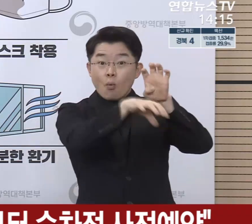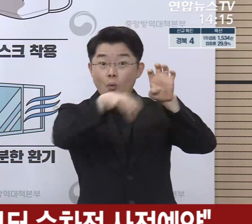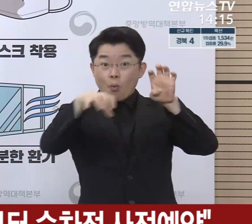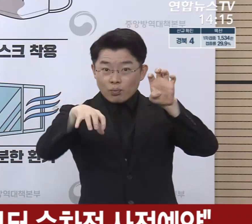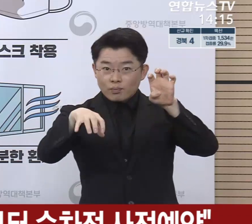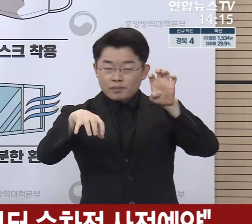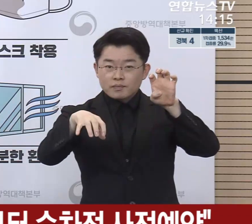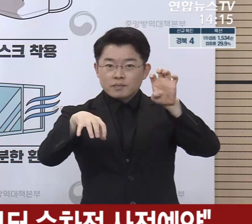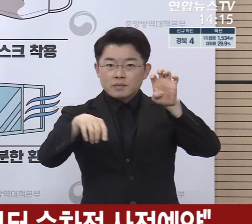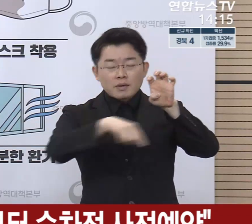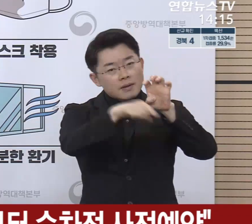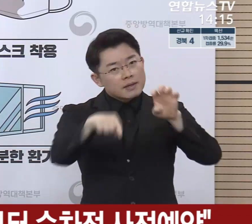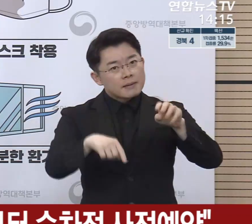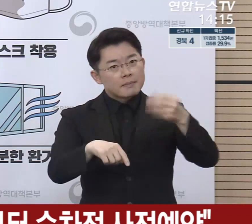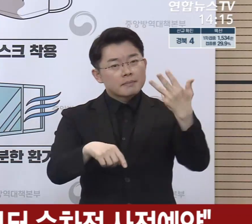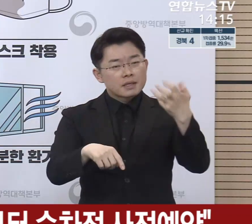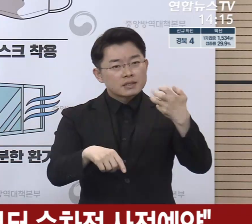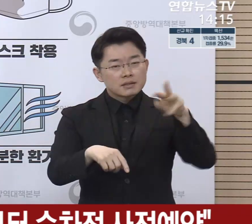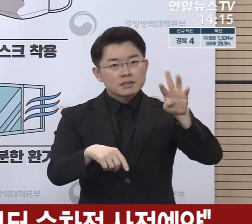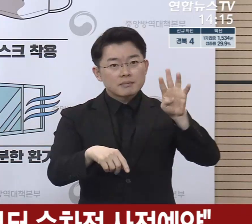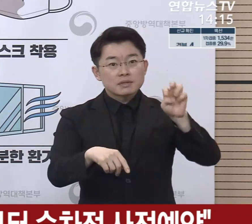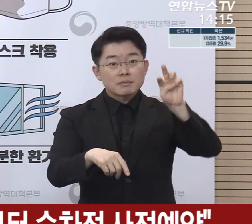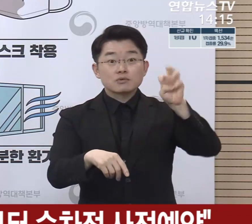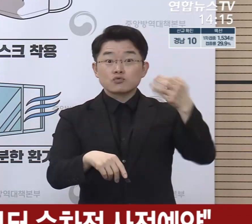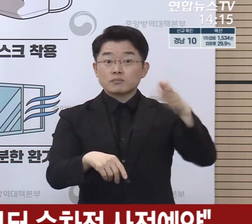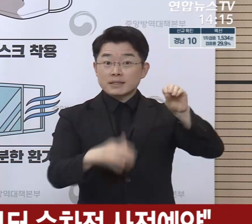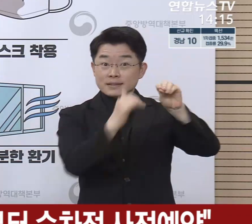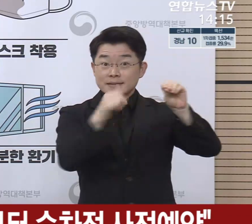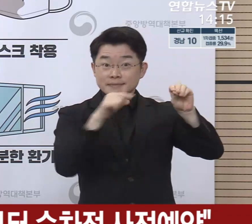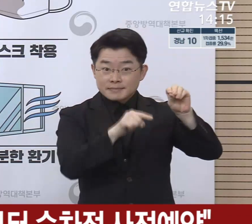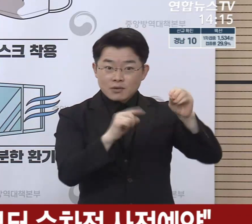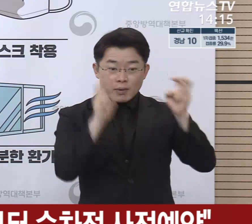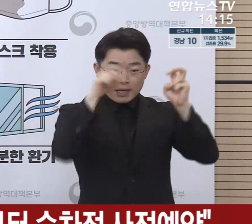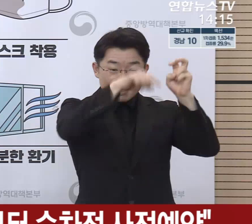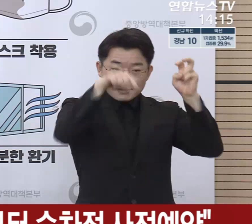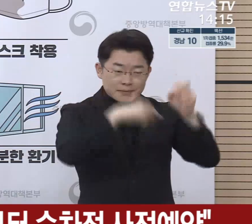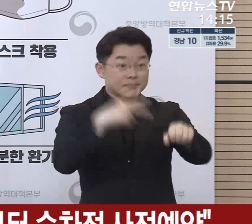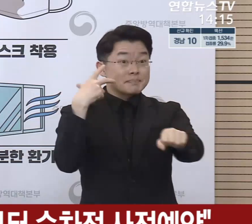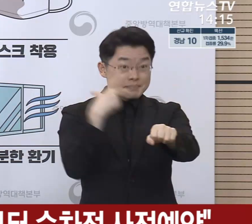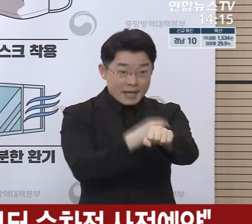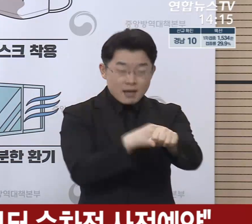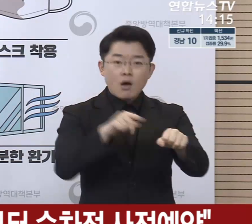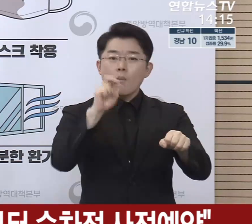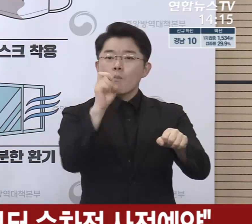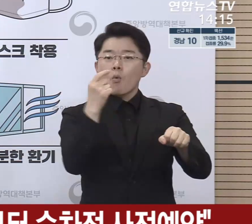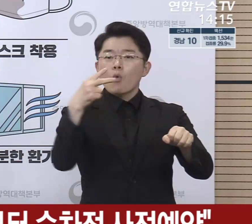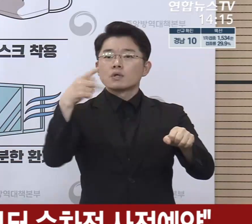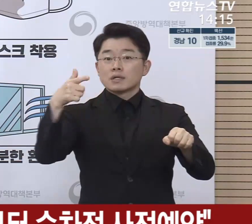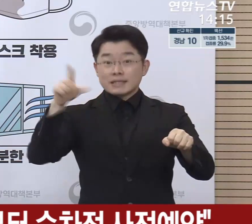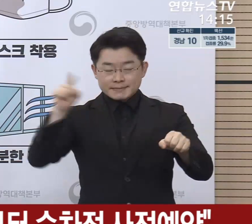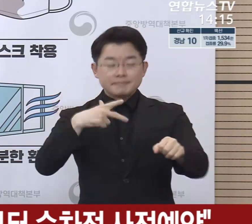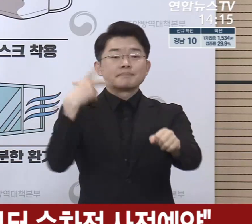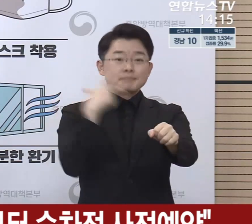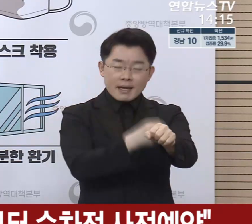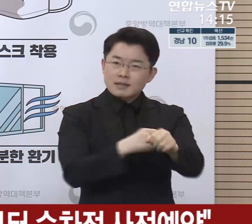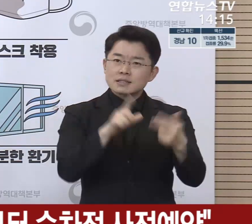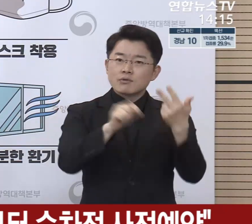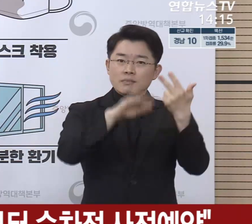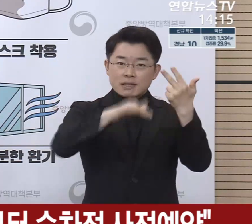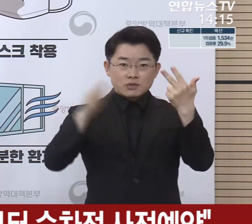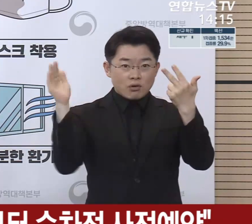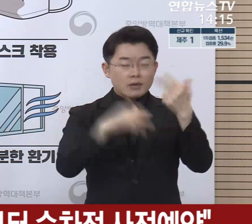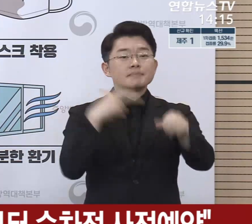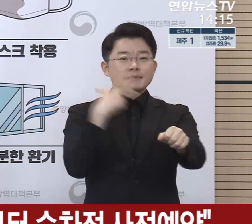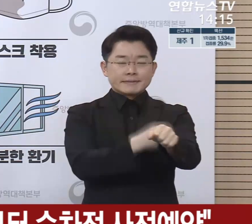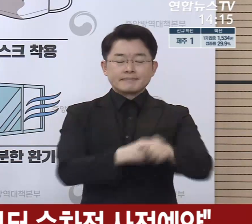그리고 39만 명에 대해서는 사업장 내의 종사자를 대상으로 모더나 백신을 활용해서 7월 말부터